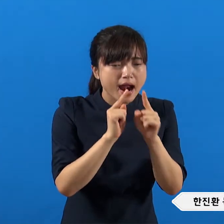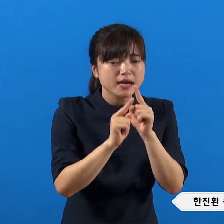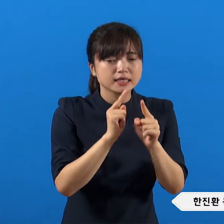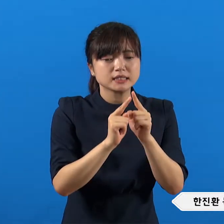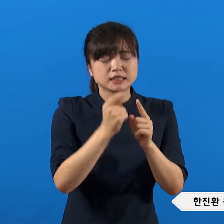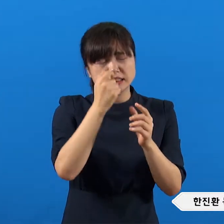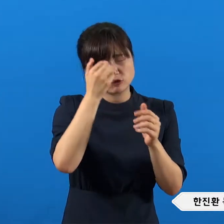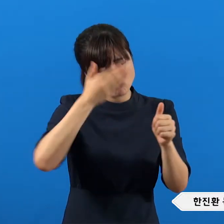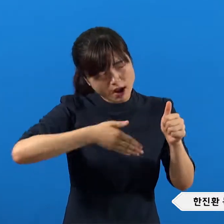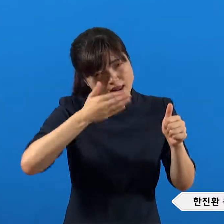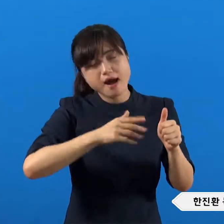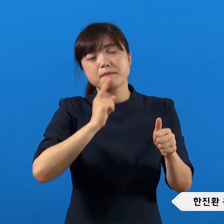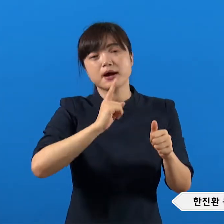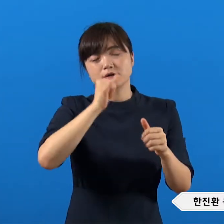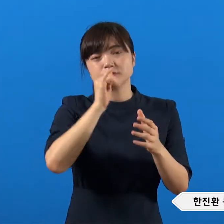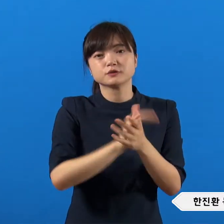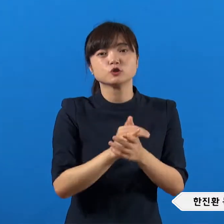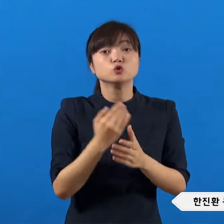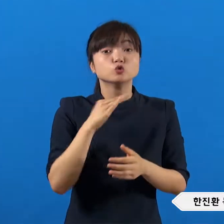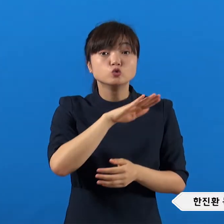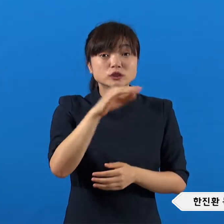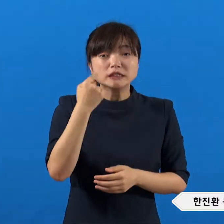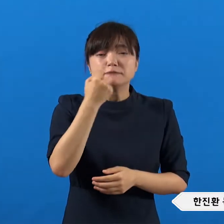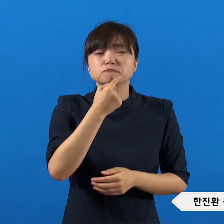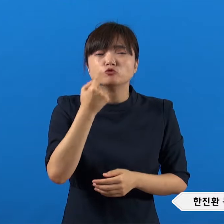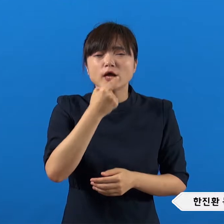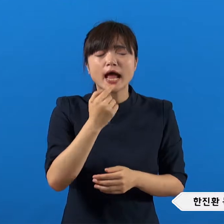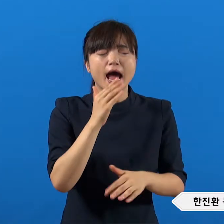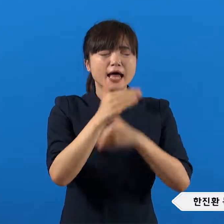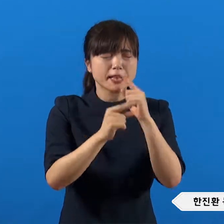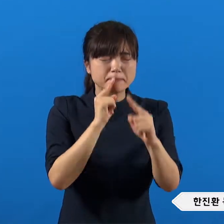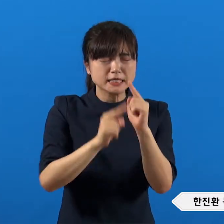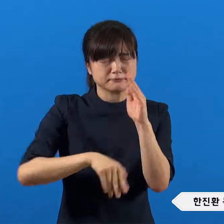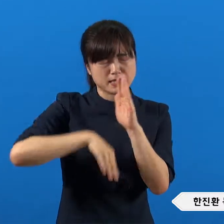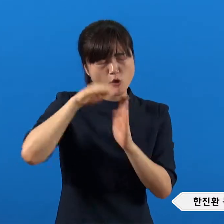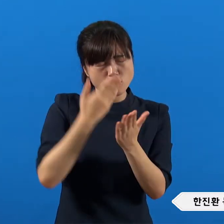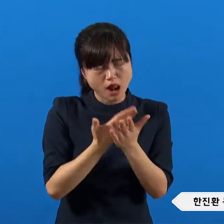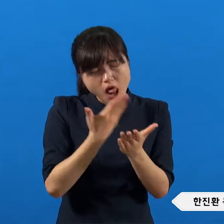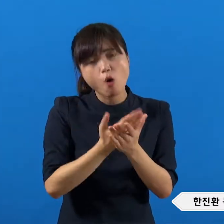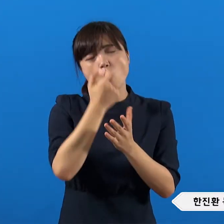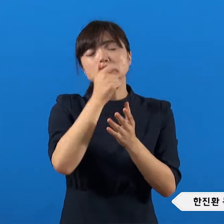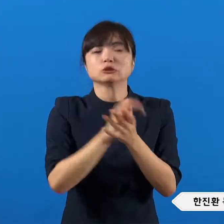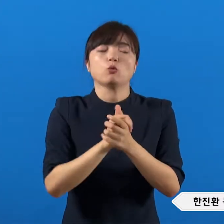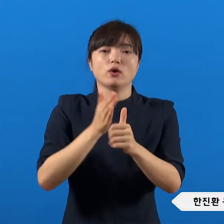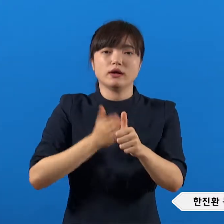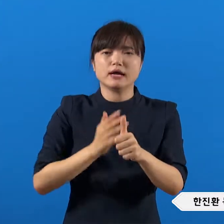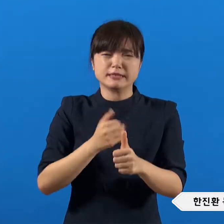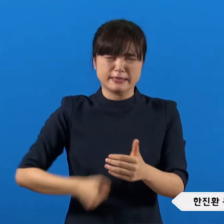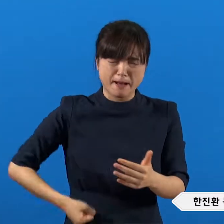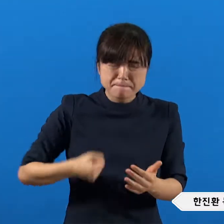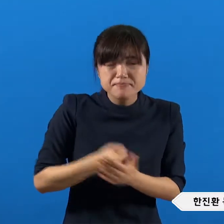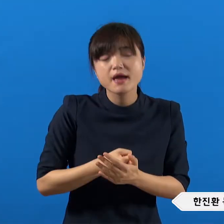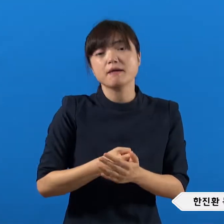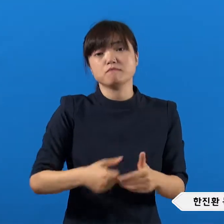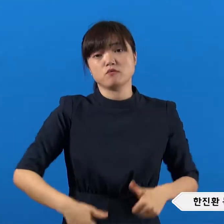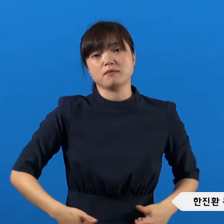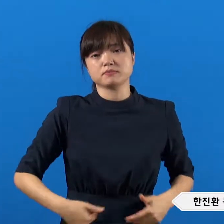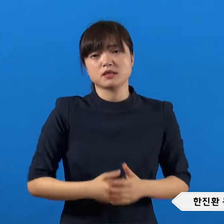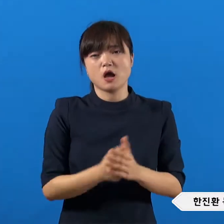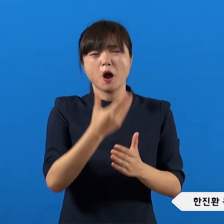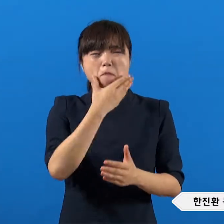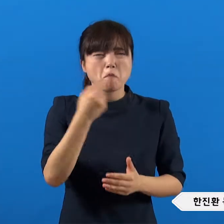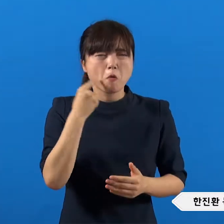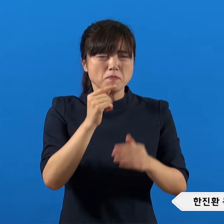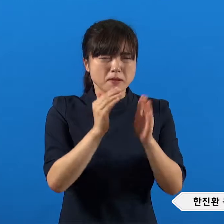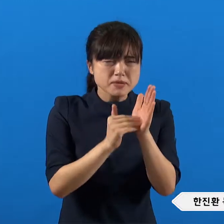구하라. 우리 입술에 말씀을 담아주시도록 기도하라는 말이지요. 담대하게 복음의 비밀을